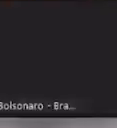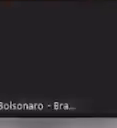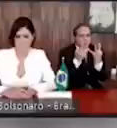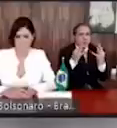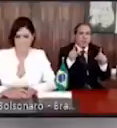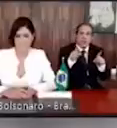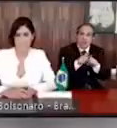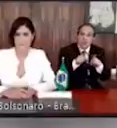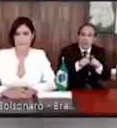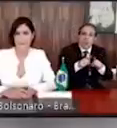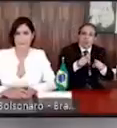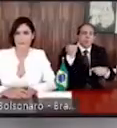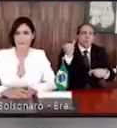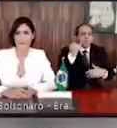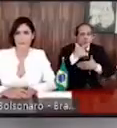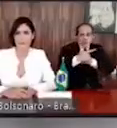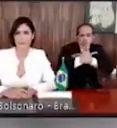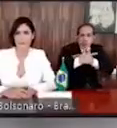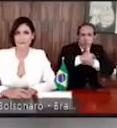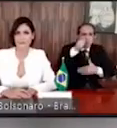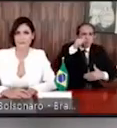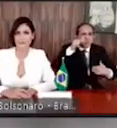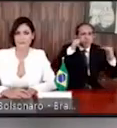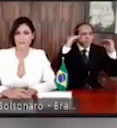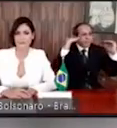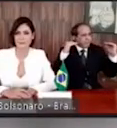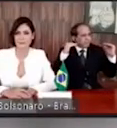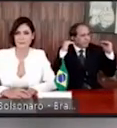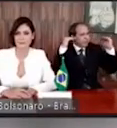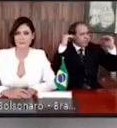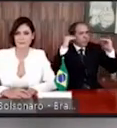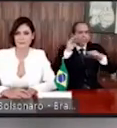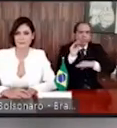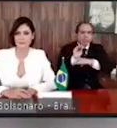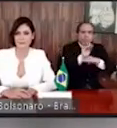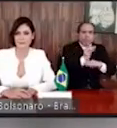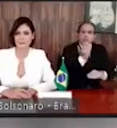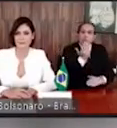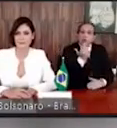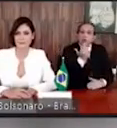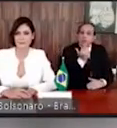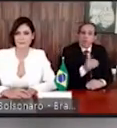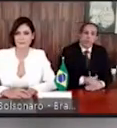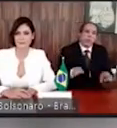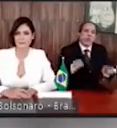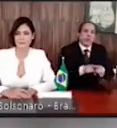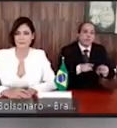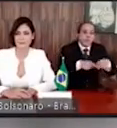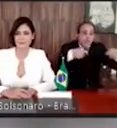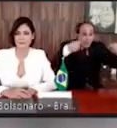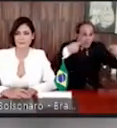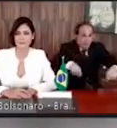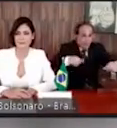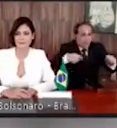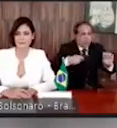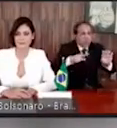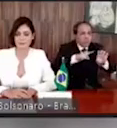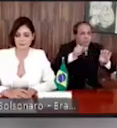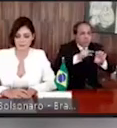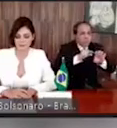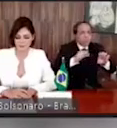alimentaria, también la necesidad de iniciativas de emprendimiento económico, más que nunca en estos